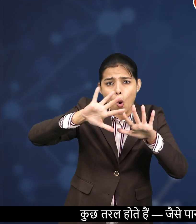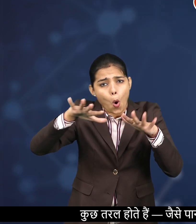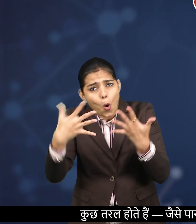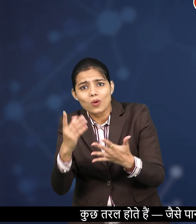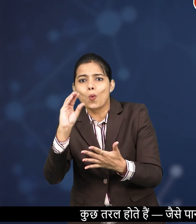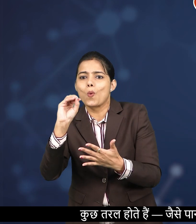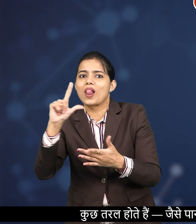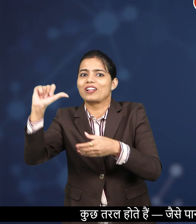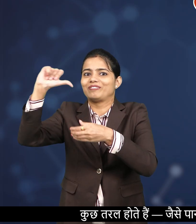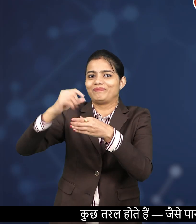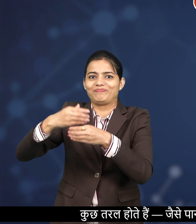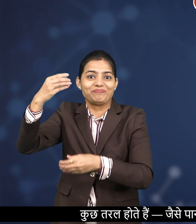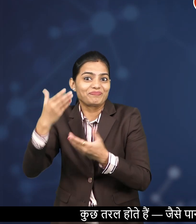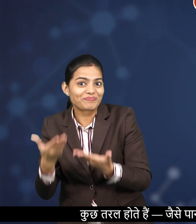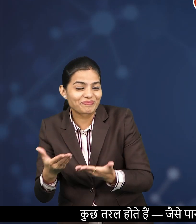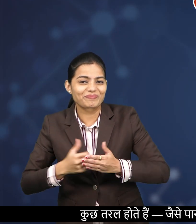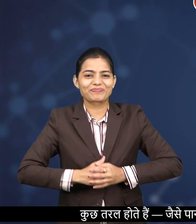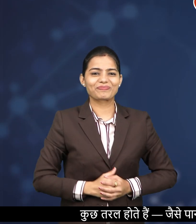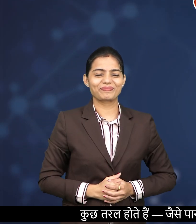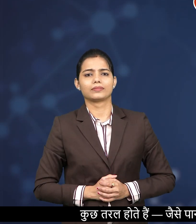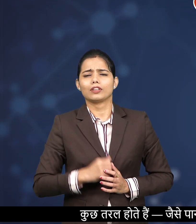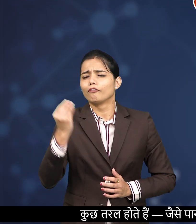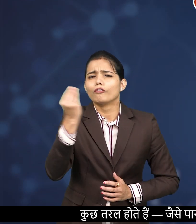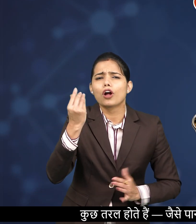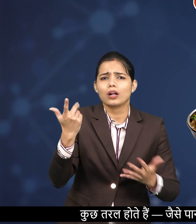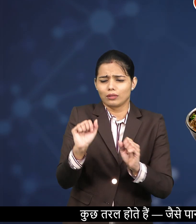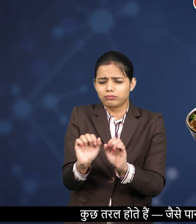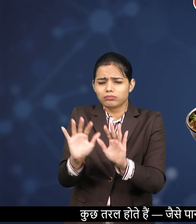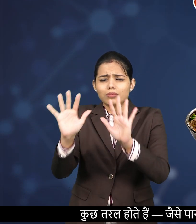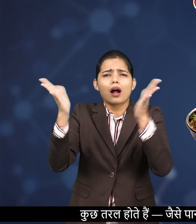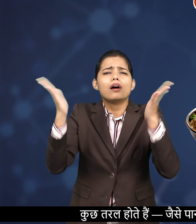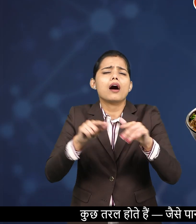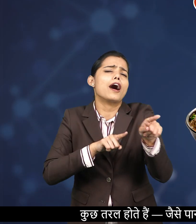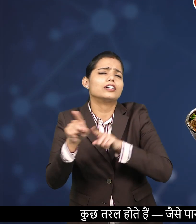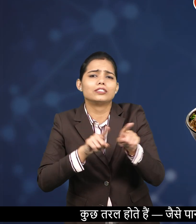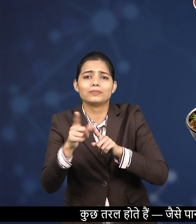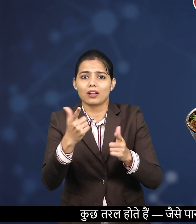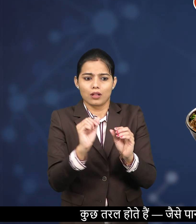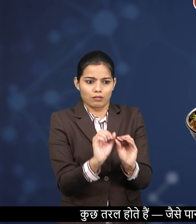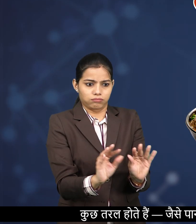कुछ तरल होते हैं जैसे पानी या तेल, जिन्हें बोतल में भरा जा सकता है।